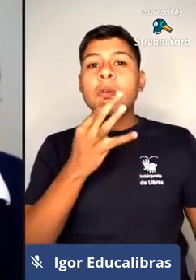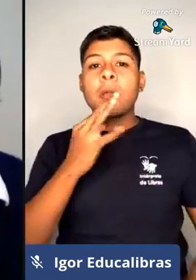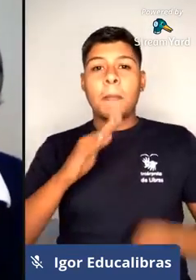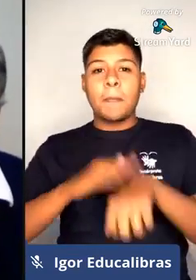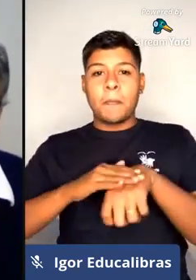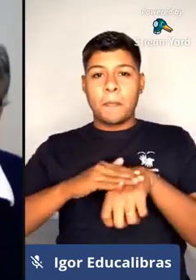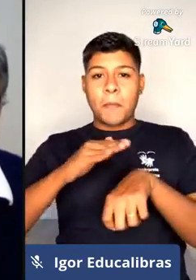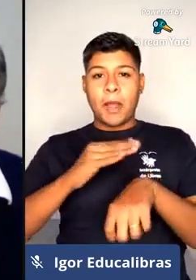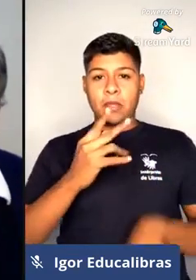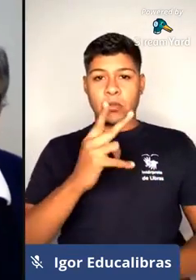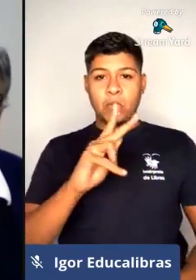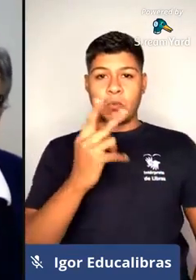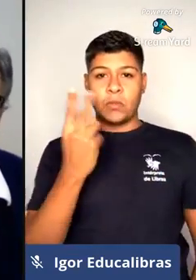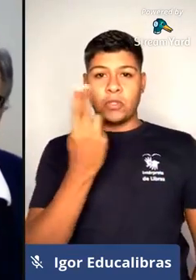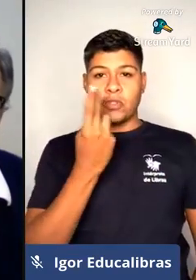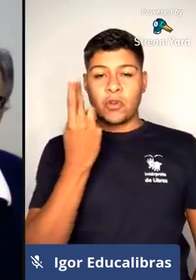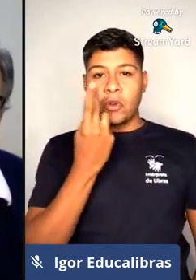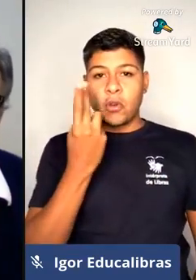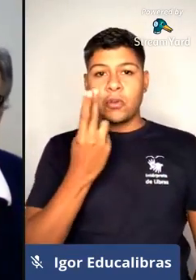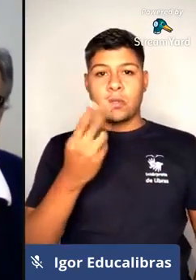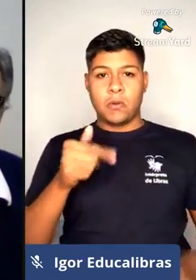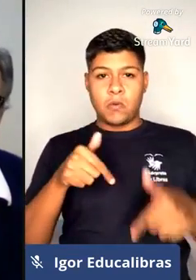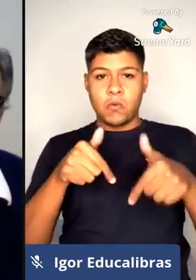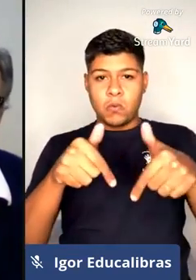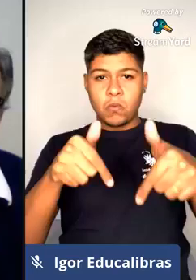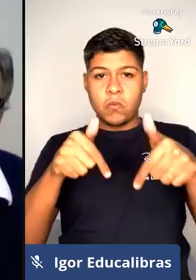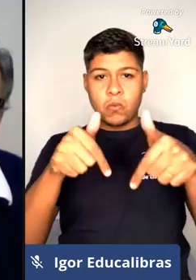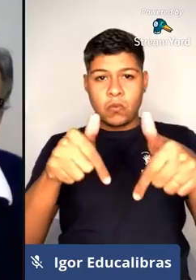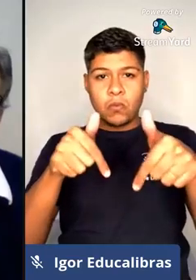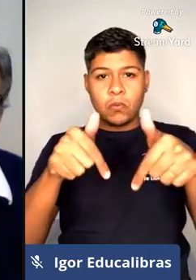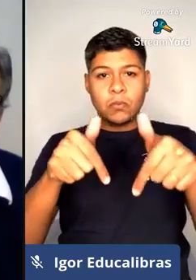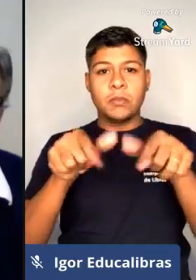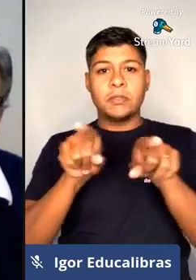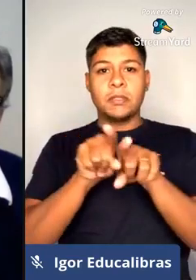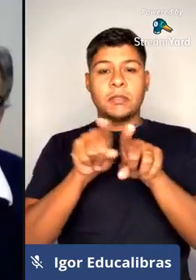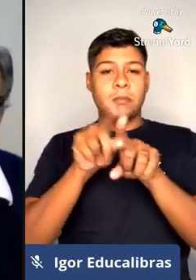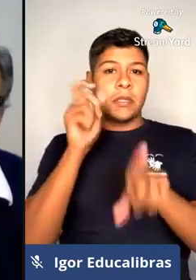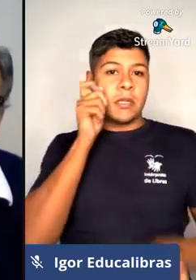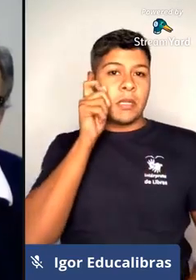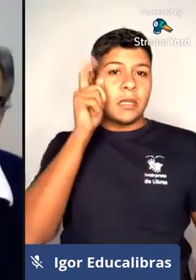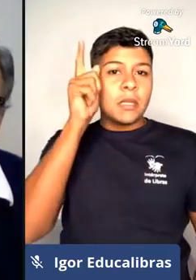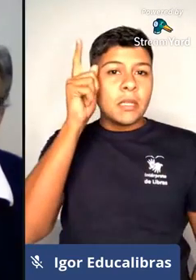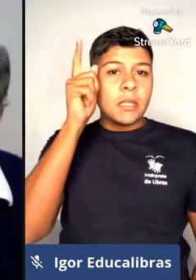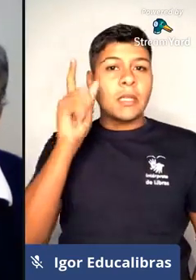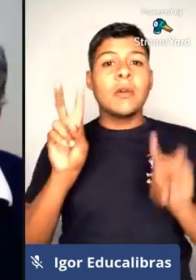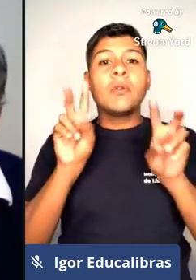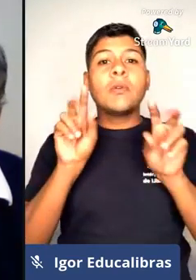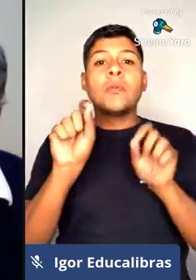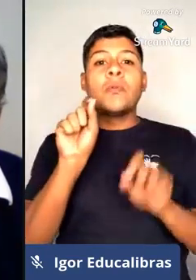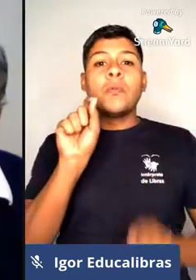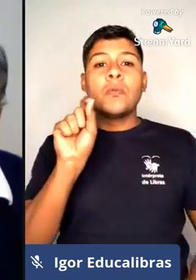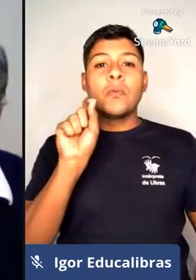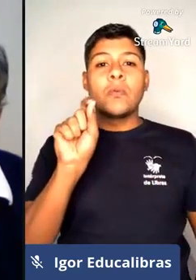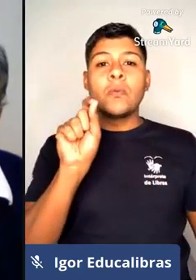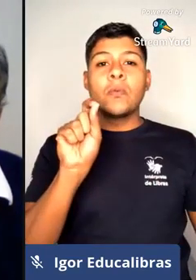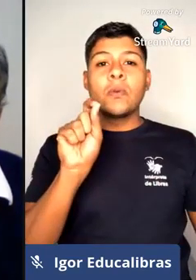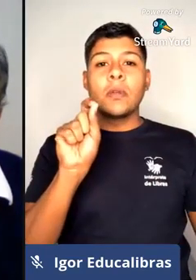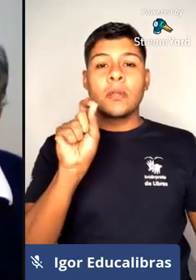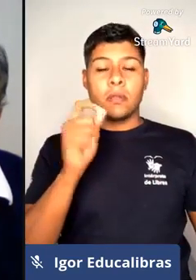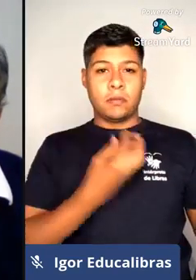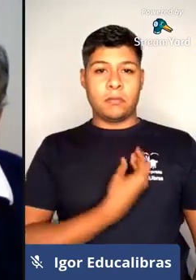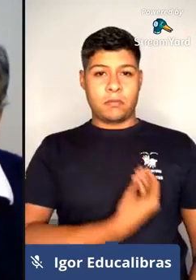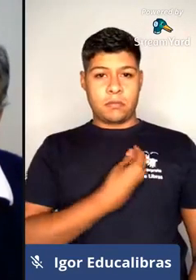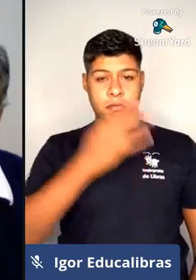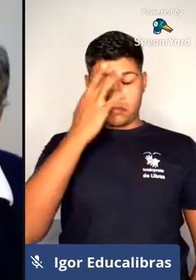sua história, sobre a sua militância e sobre suas ideias com relação ao cenário da pessoa